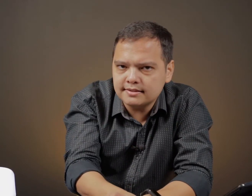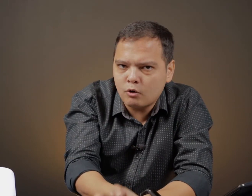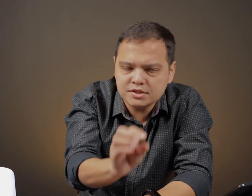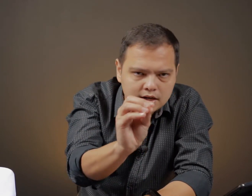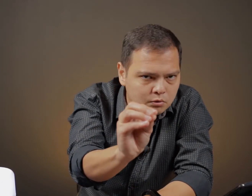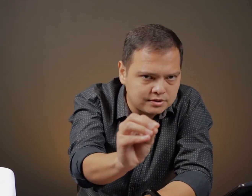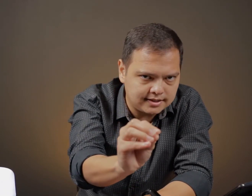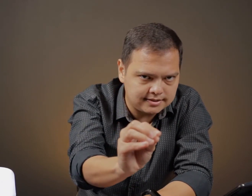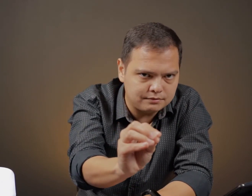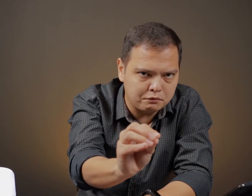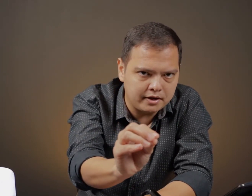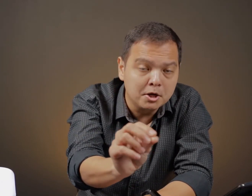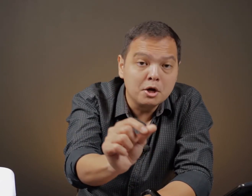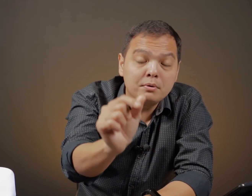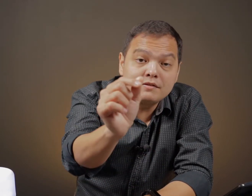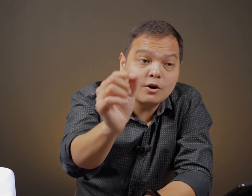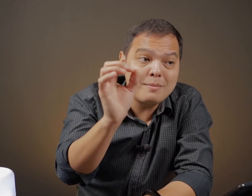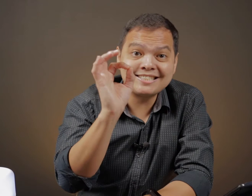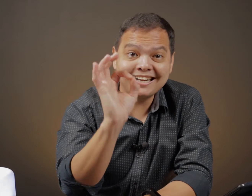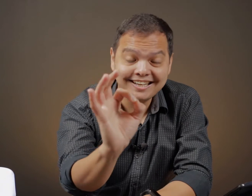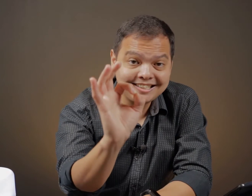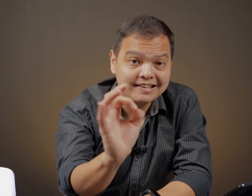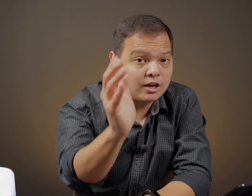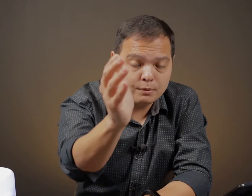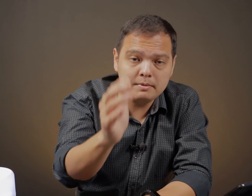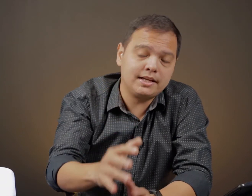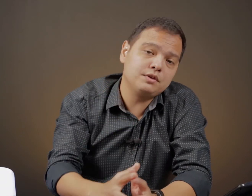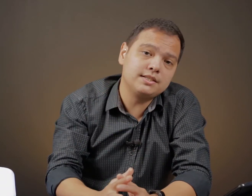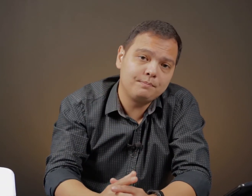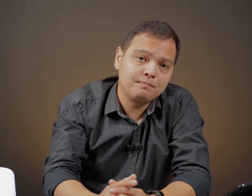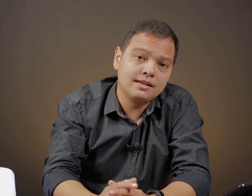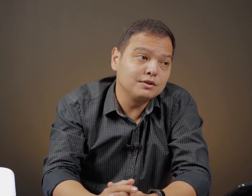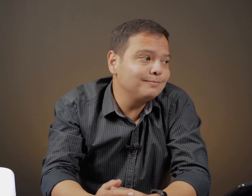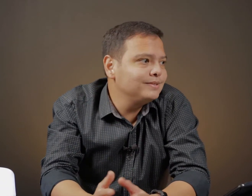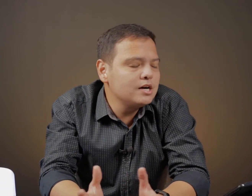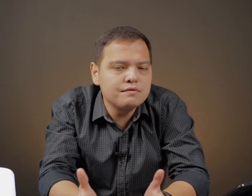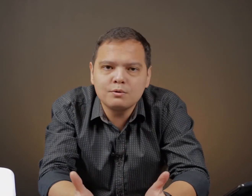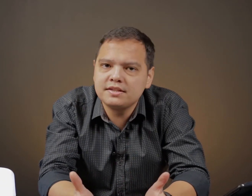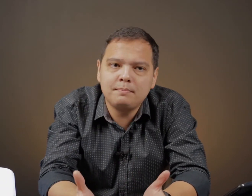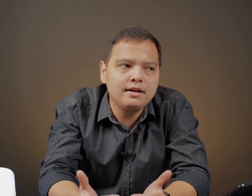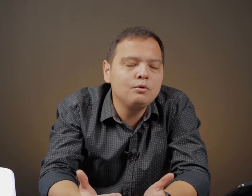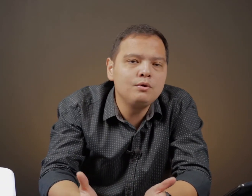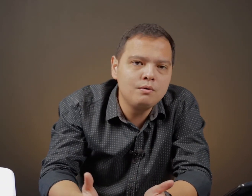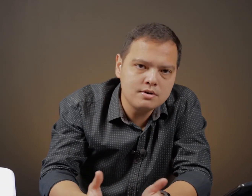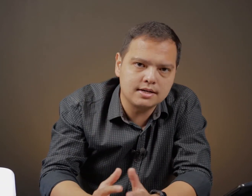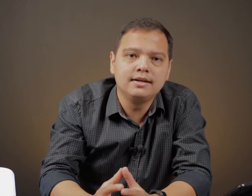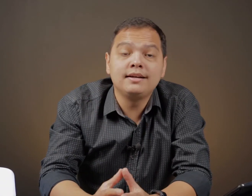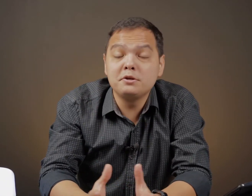na qual você não consegue se desenvolver? Porque você começa a acreditar que o problema está em você, que você não vai conseguir aprender nunca. E isso